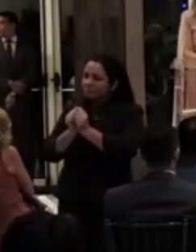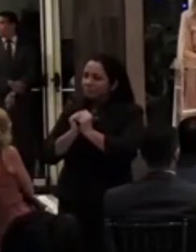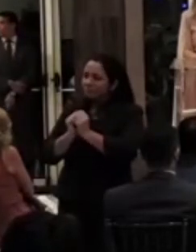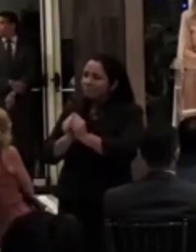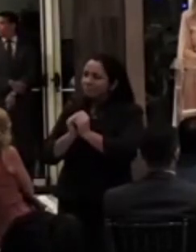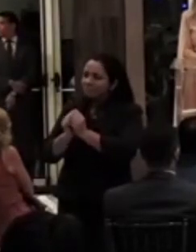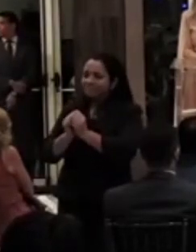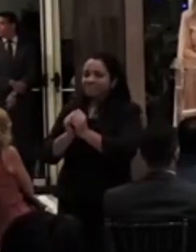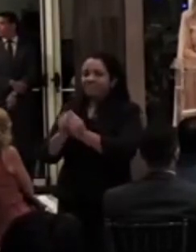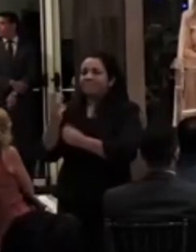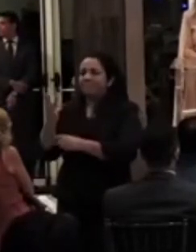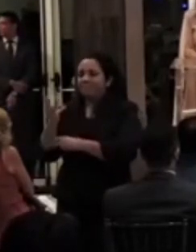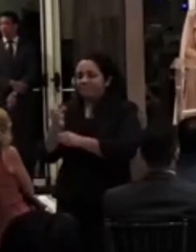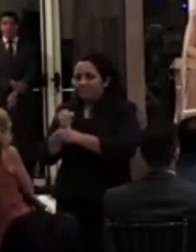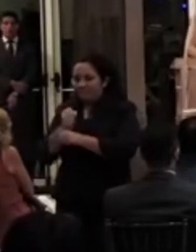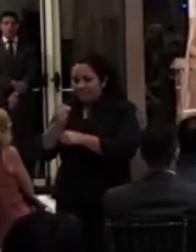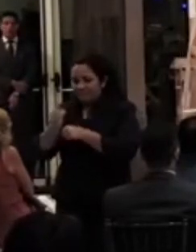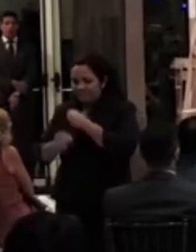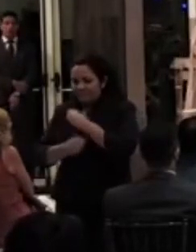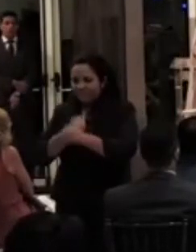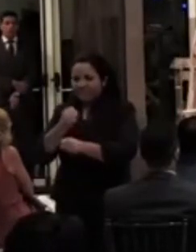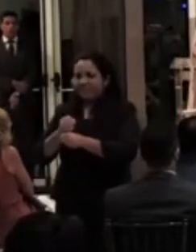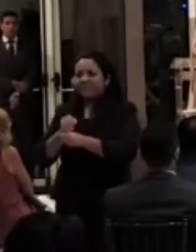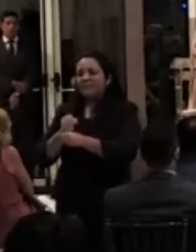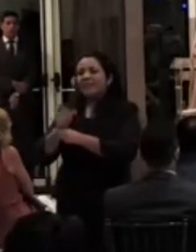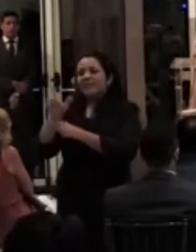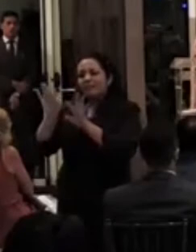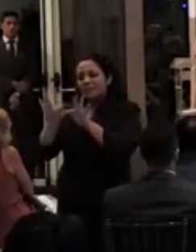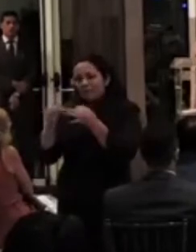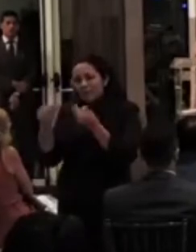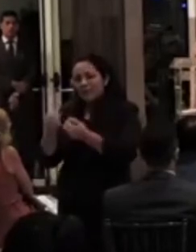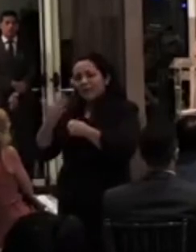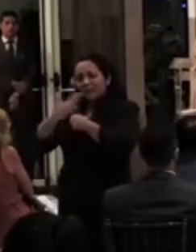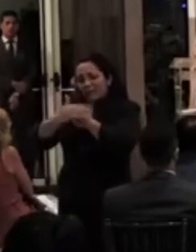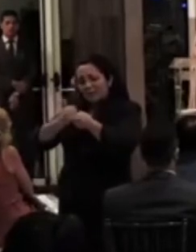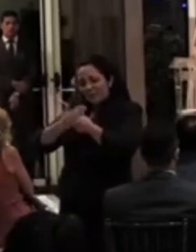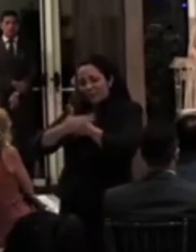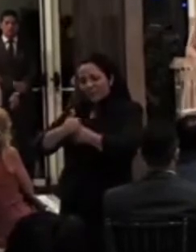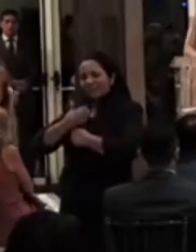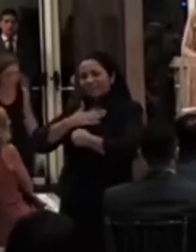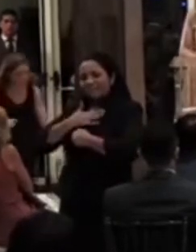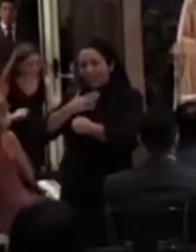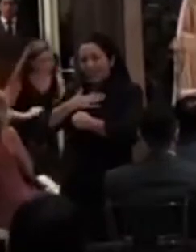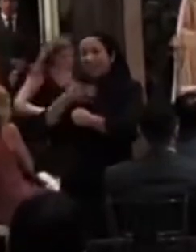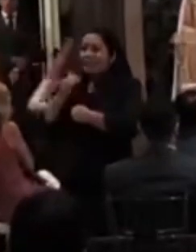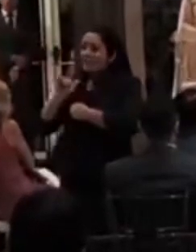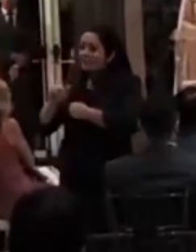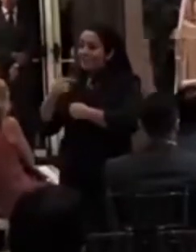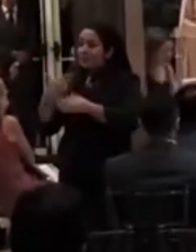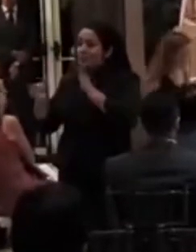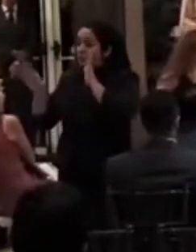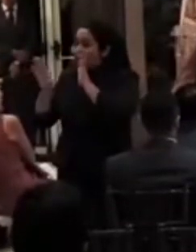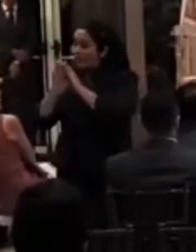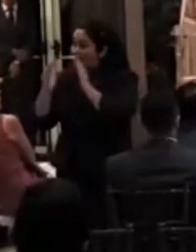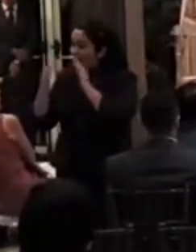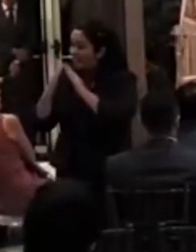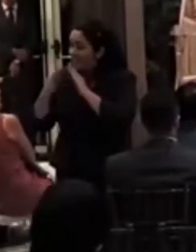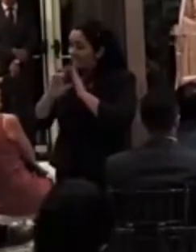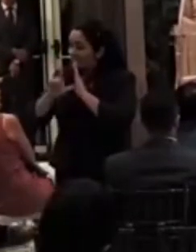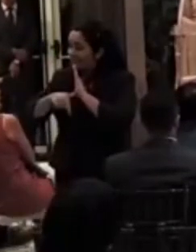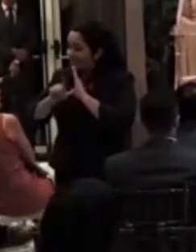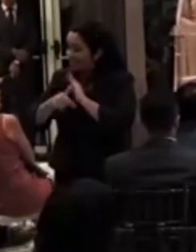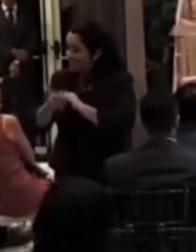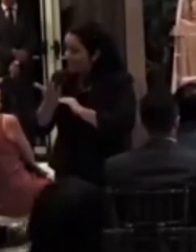próximos 3 anos. Cuidem de nós quando não pudermos chegar em tempo para o jantar ou quando